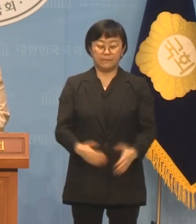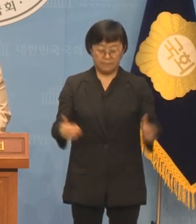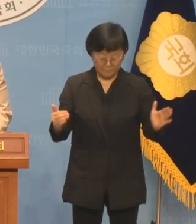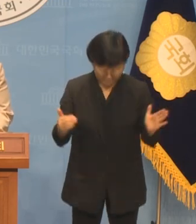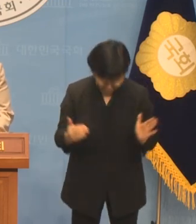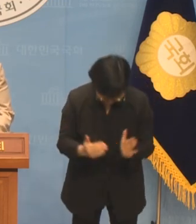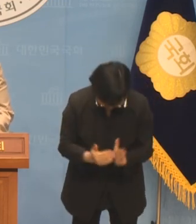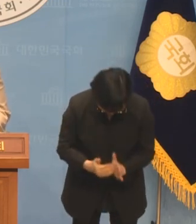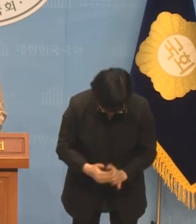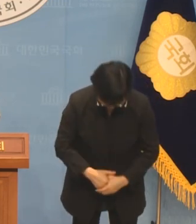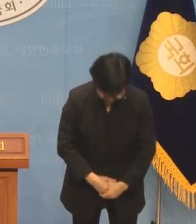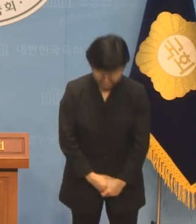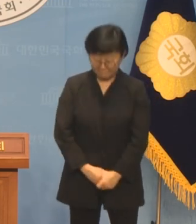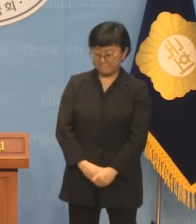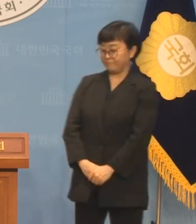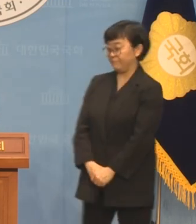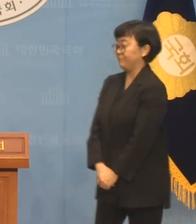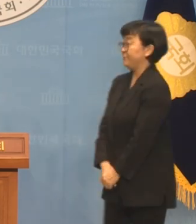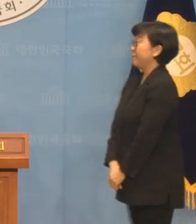이상입니다.